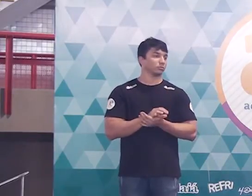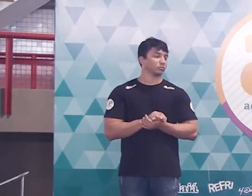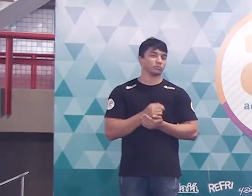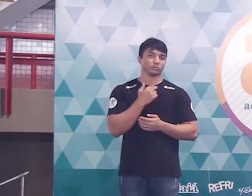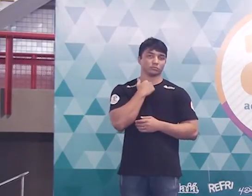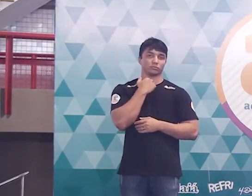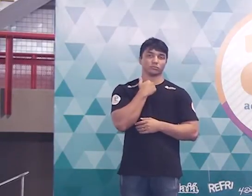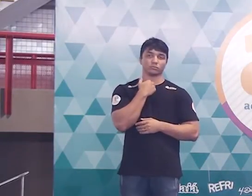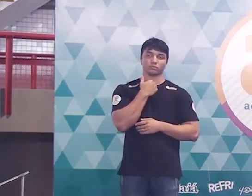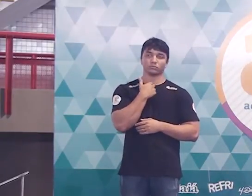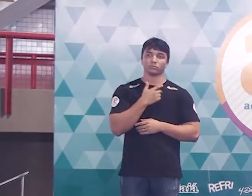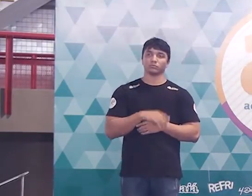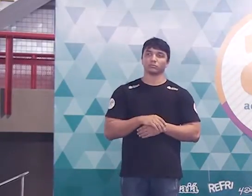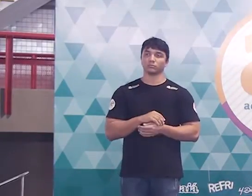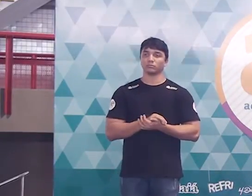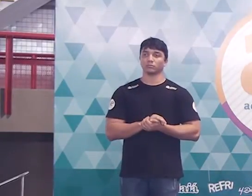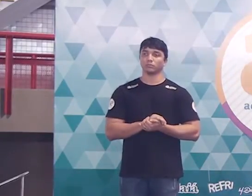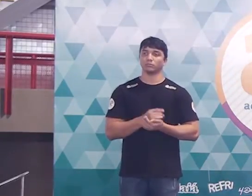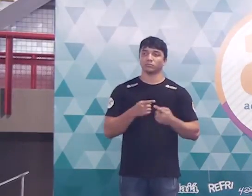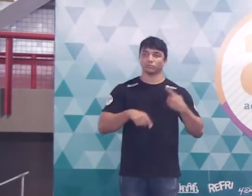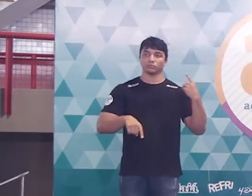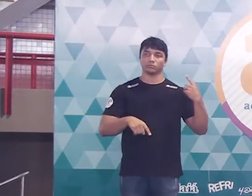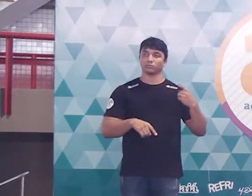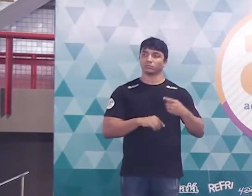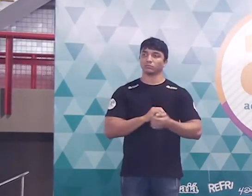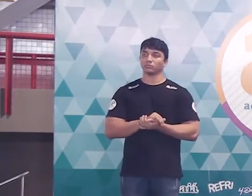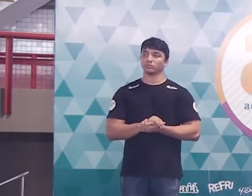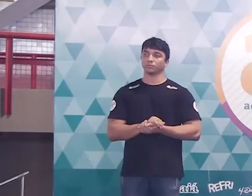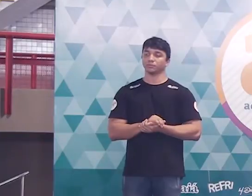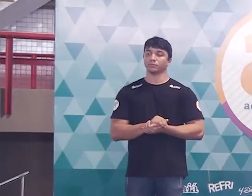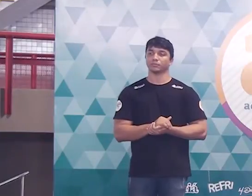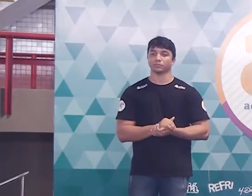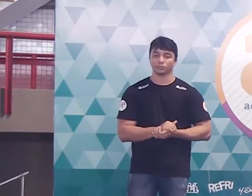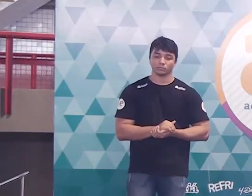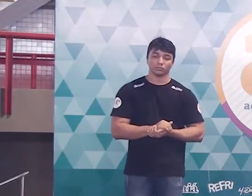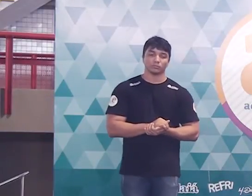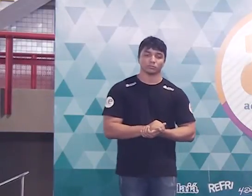Não há relação com relação a essa possibilidade, tá bom? Vamos partir para mais uma